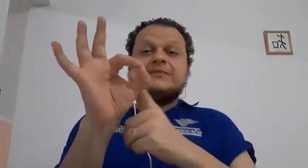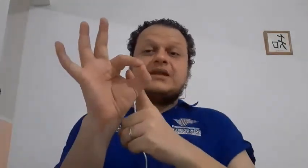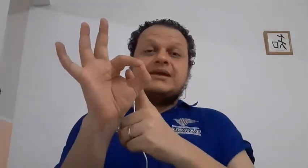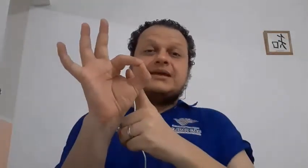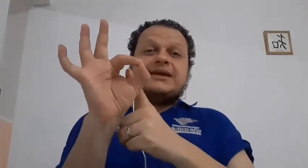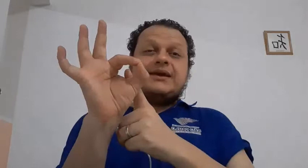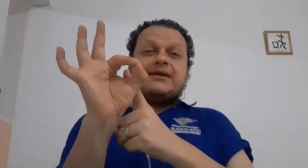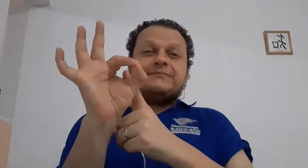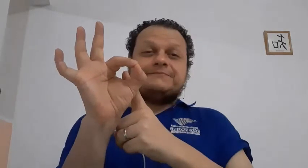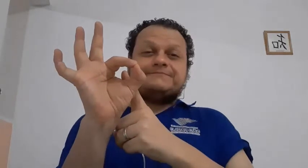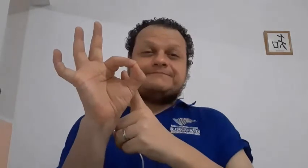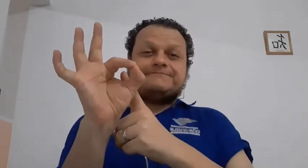Q.